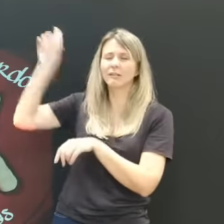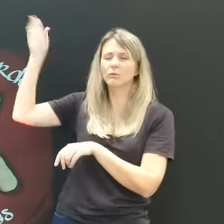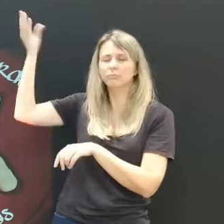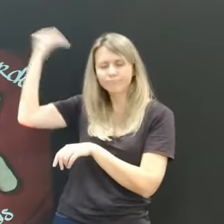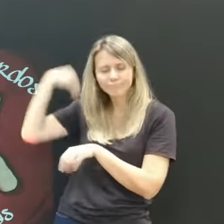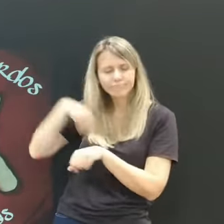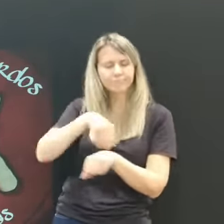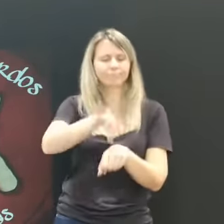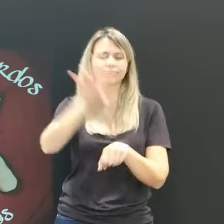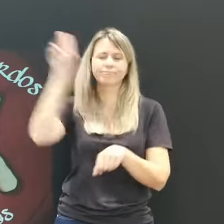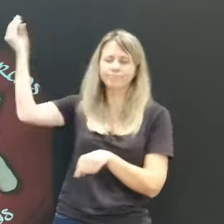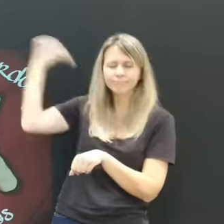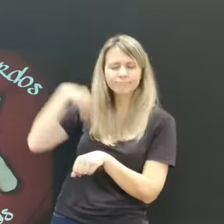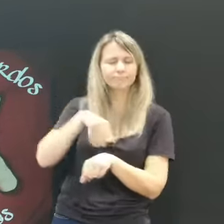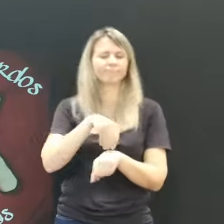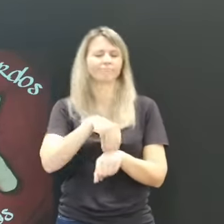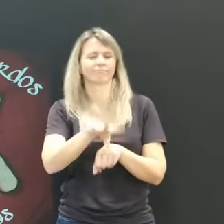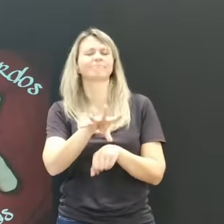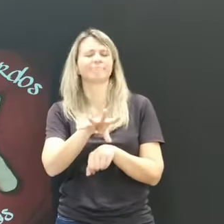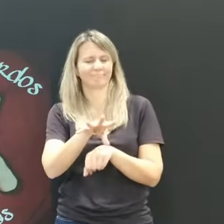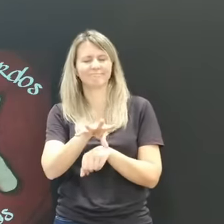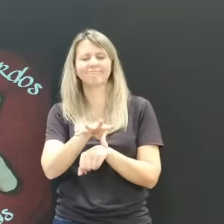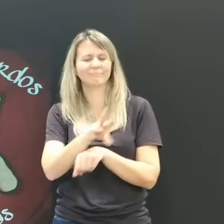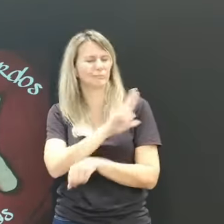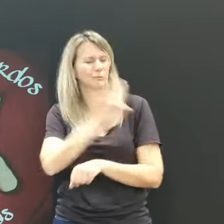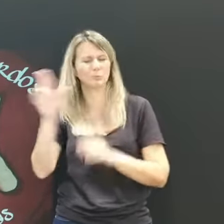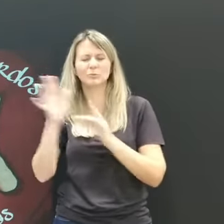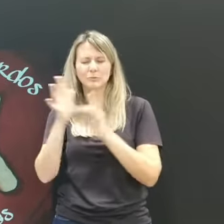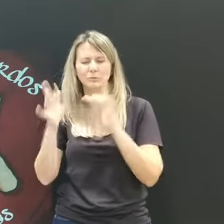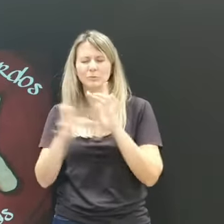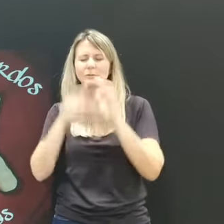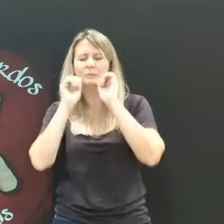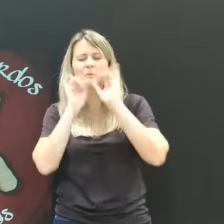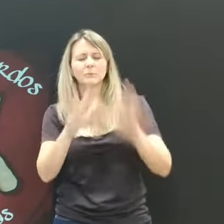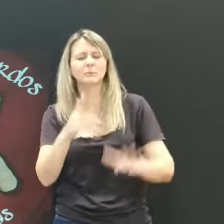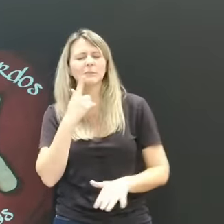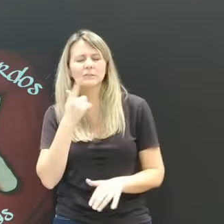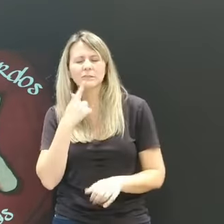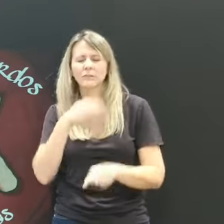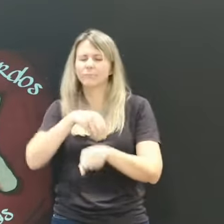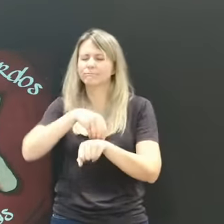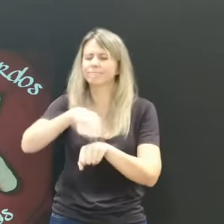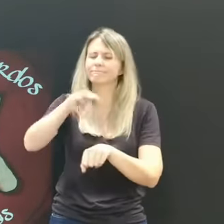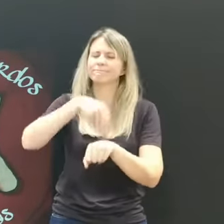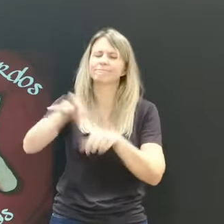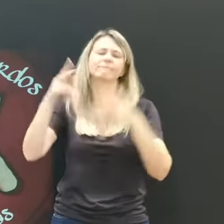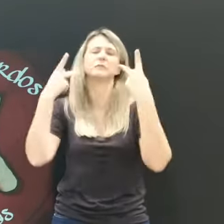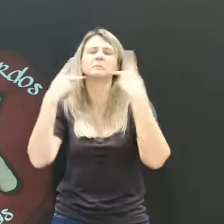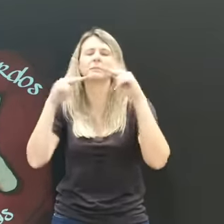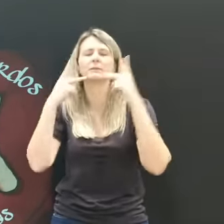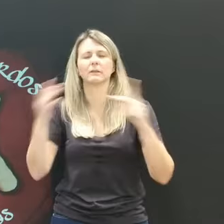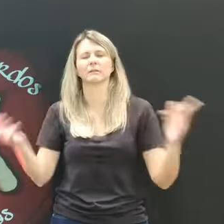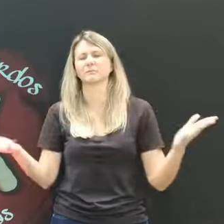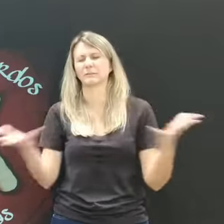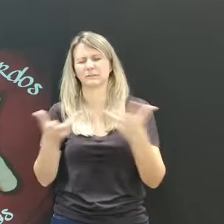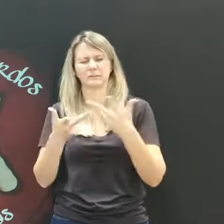nós, que nada do que venha de ser dito, Pai, seja da Gi, mas que seja próprio teu para nós, que possamos aprender